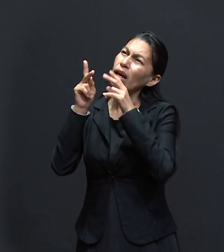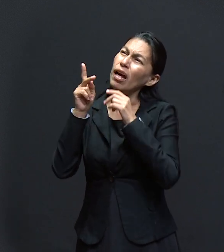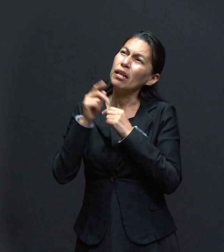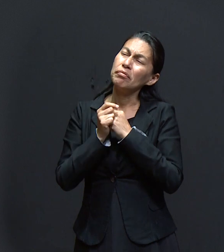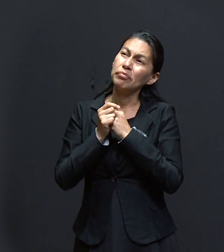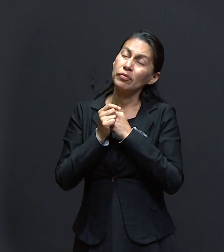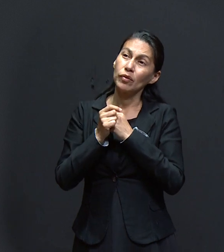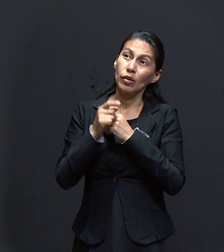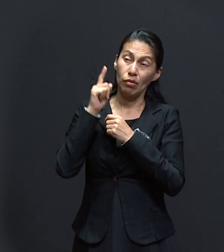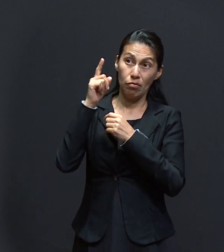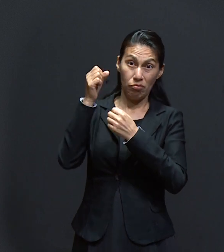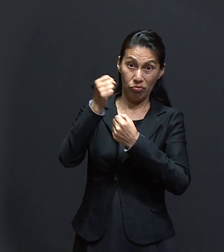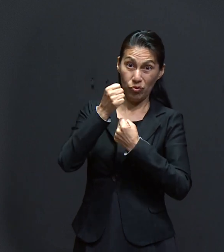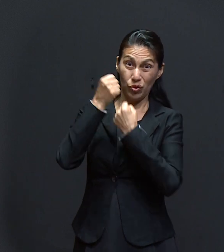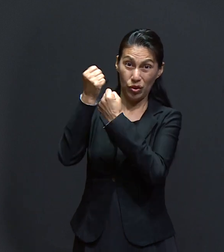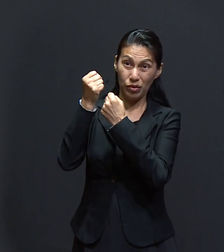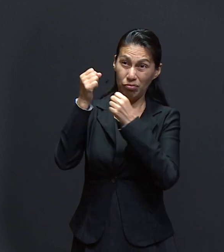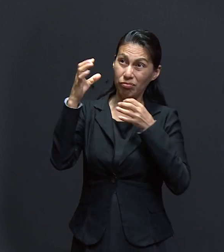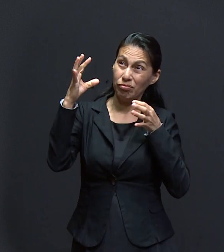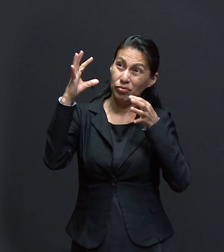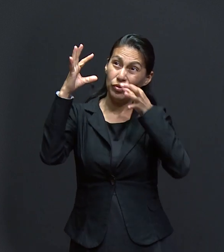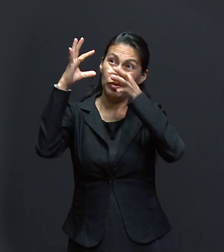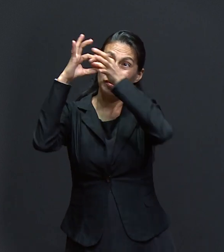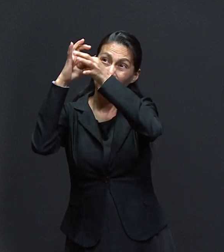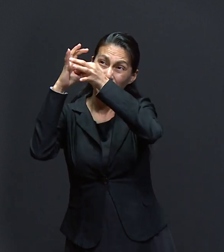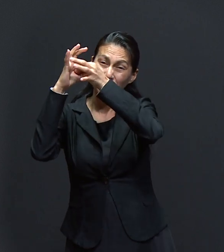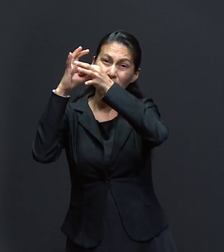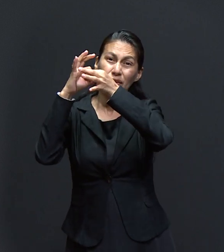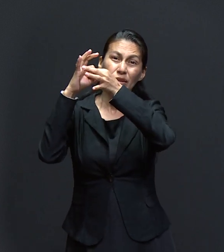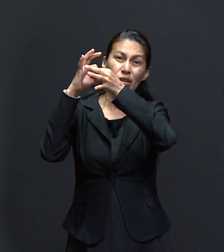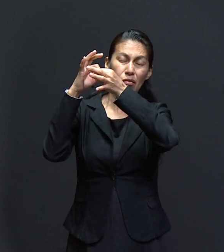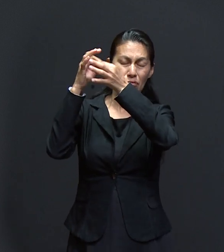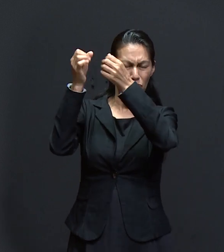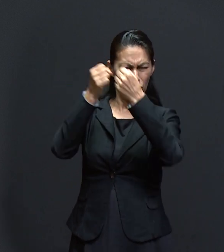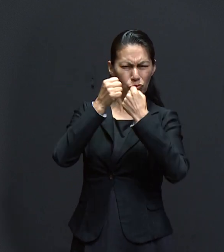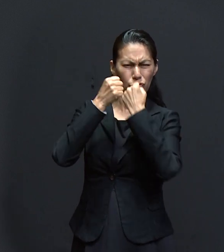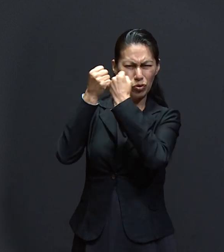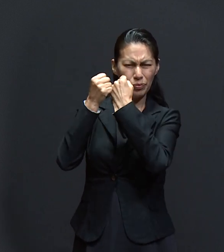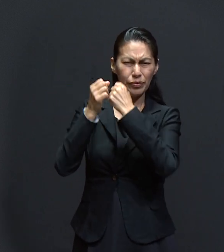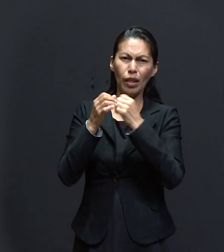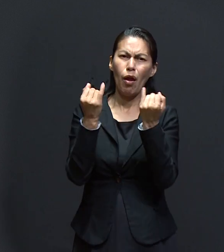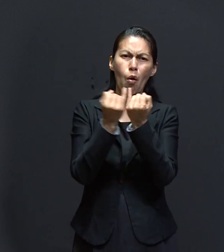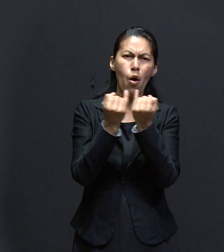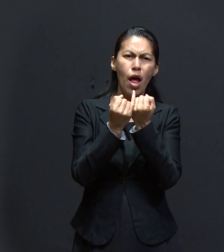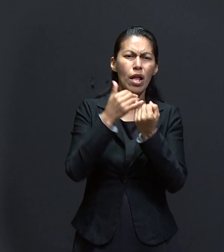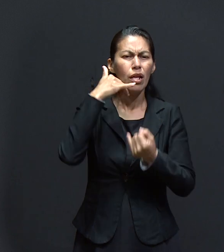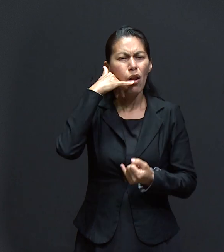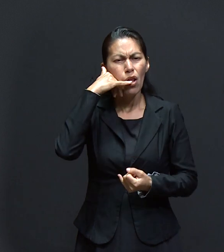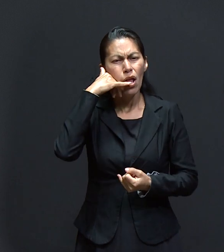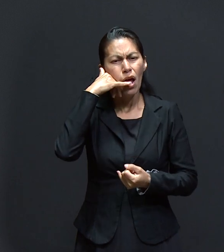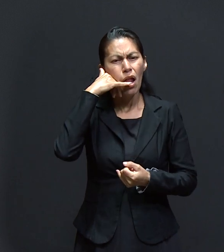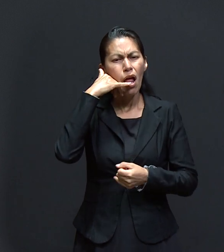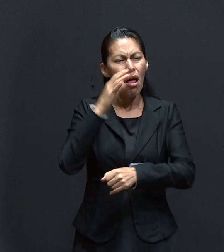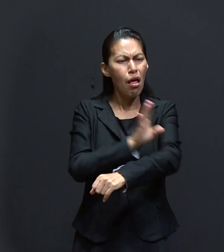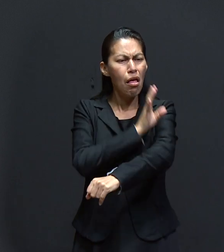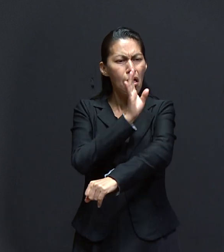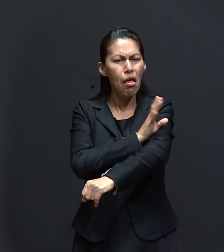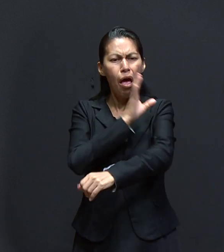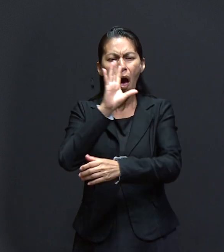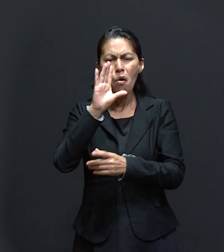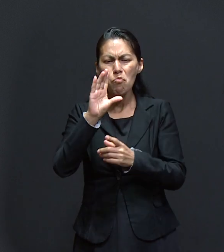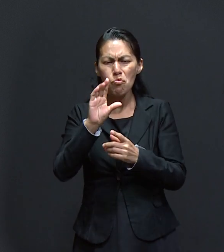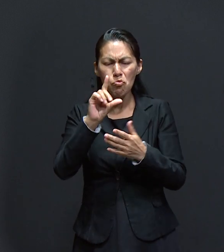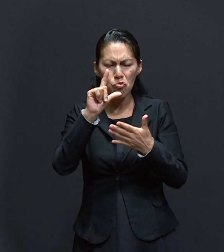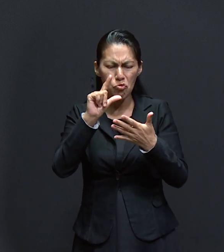yo creo que también es como conexión al poder así como estamos cargando el celular con un cable entonces cuando ya está aquí la cavada